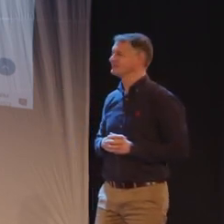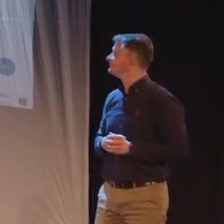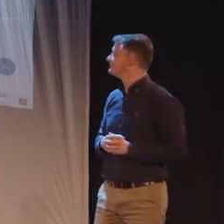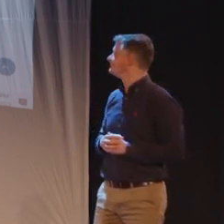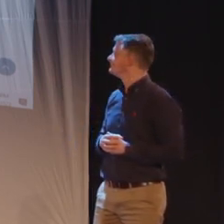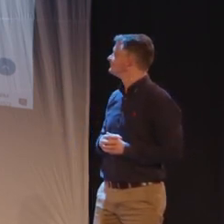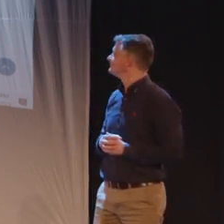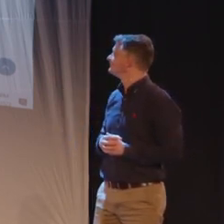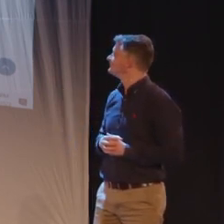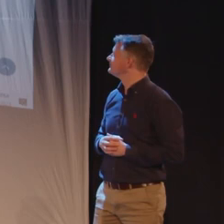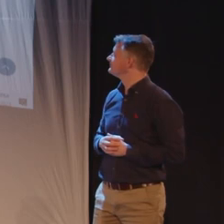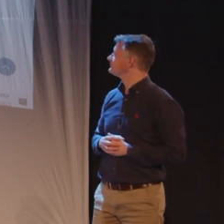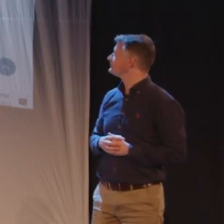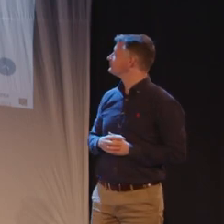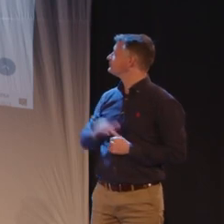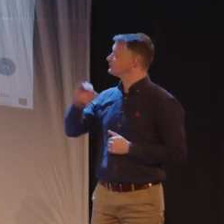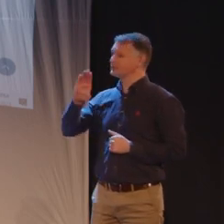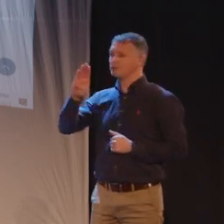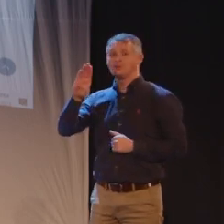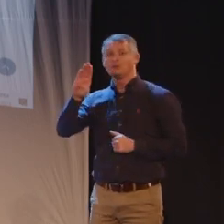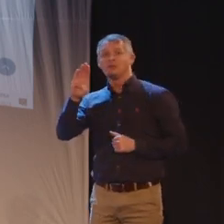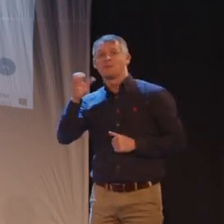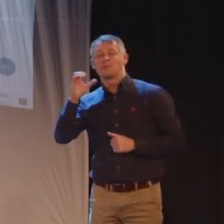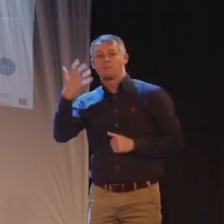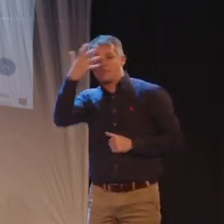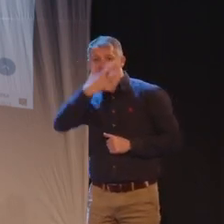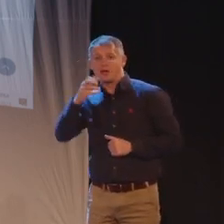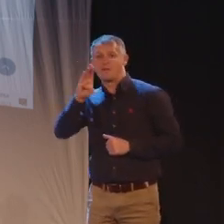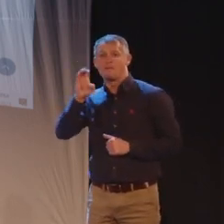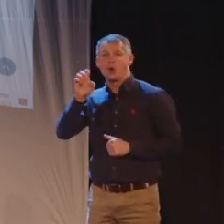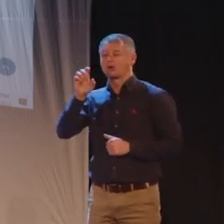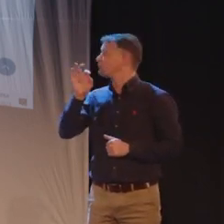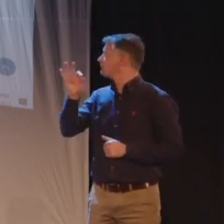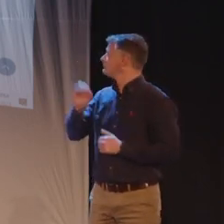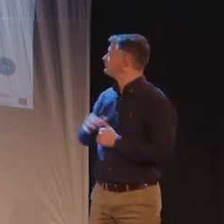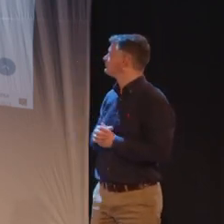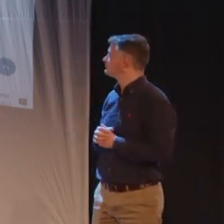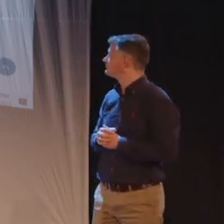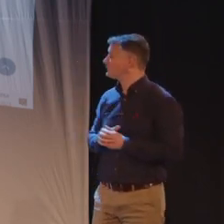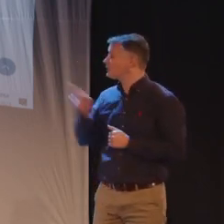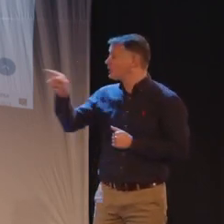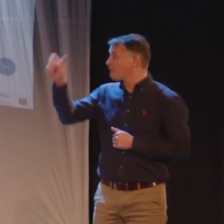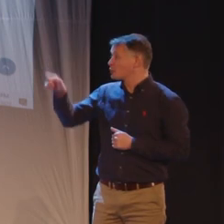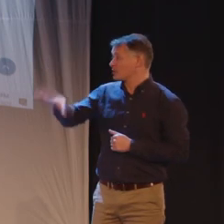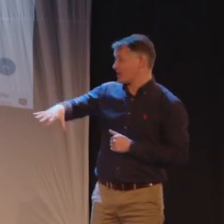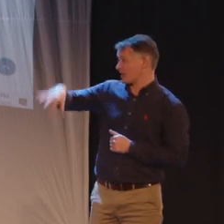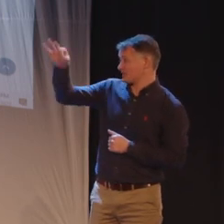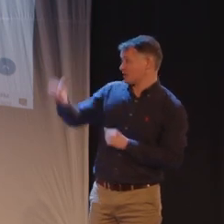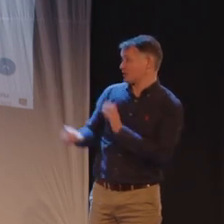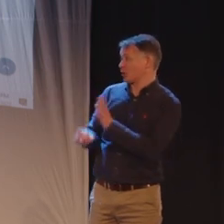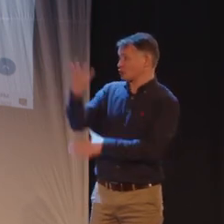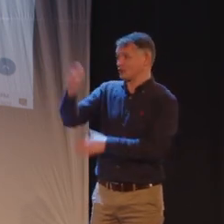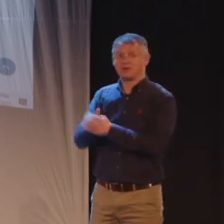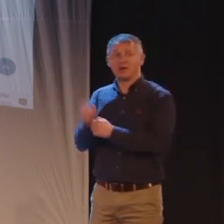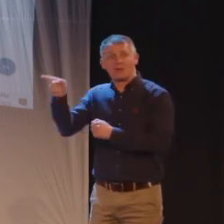Black Bolt, numai puțin. Black Bolt este un personaj pe care eu l-am descoperit recent, pentru că m-am